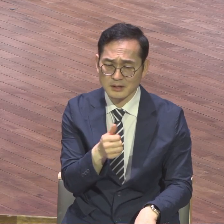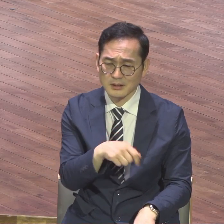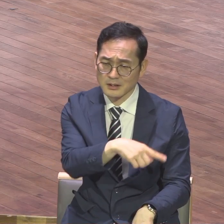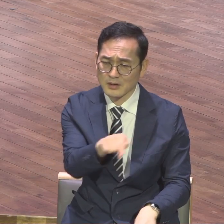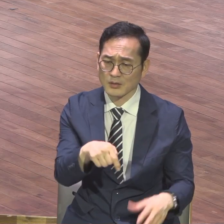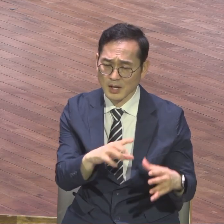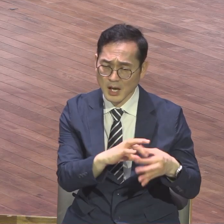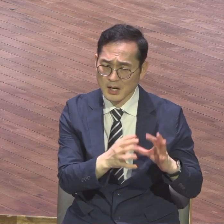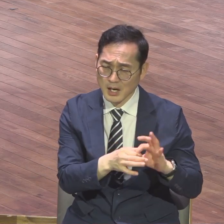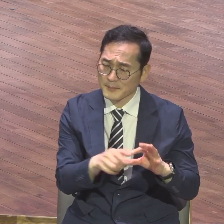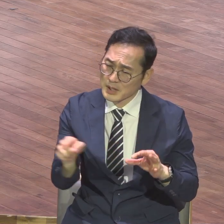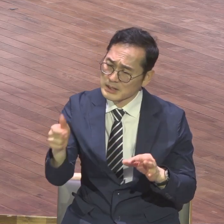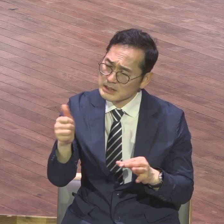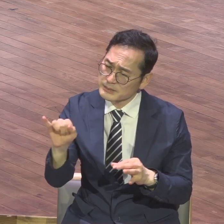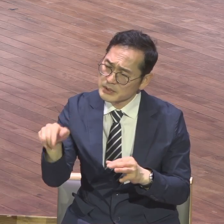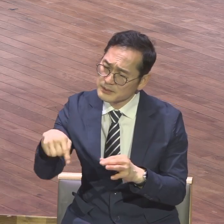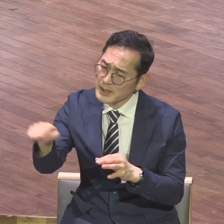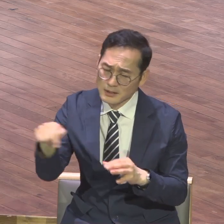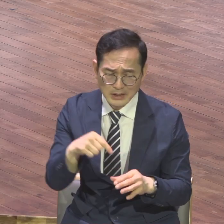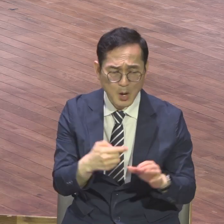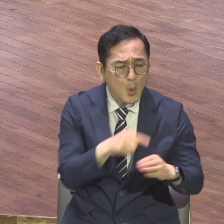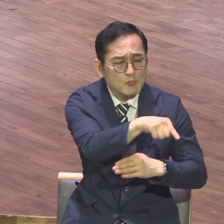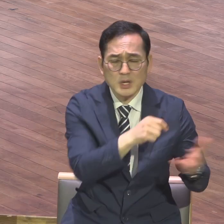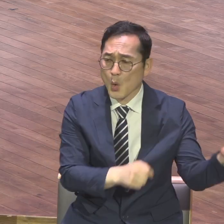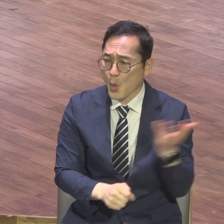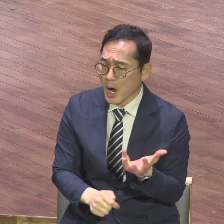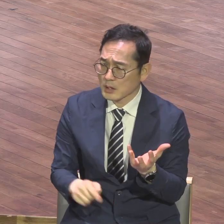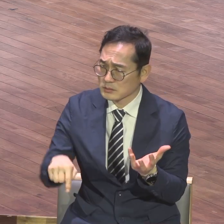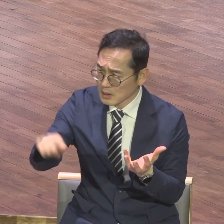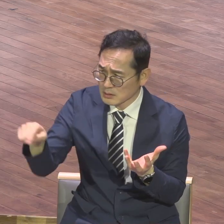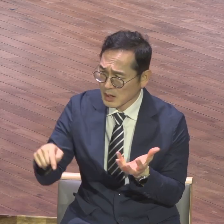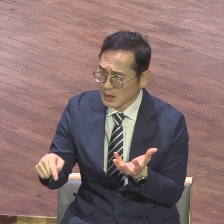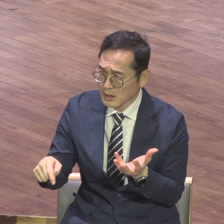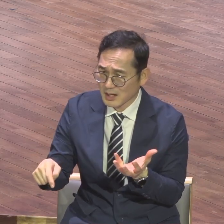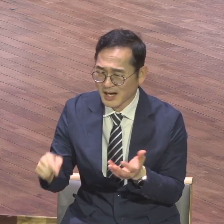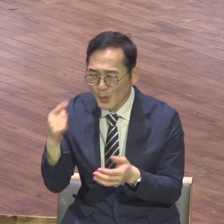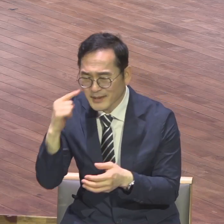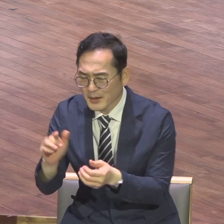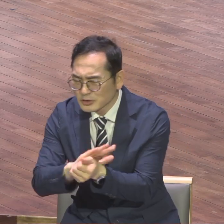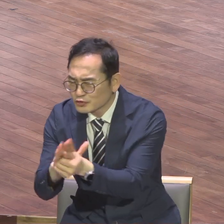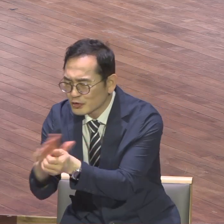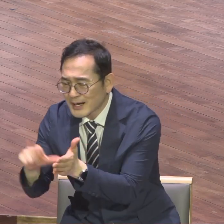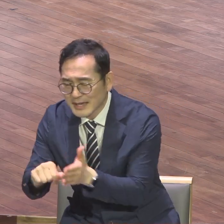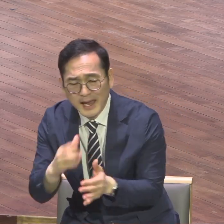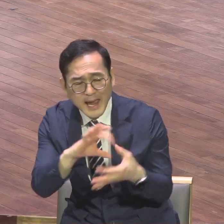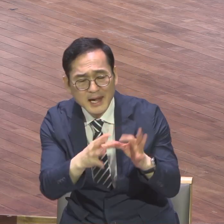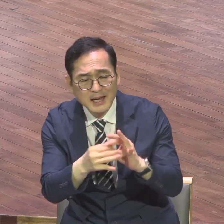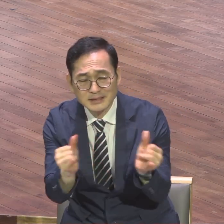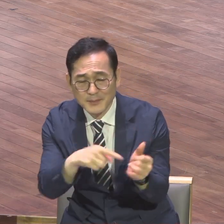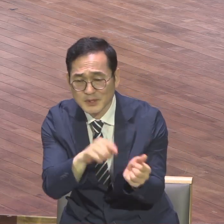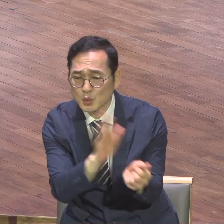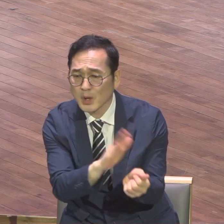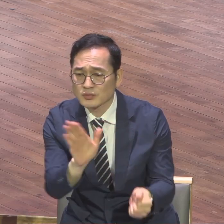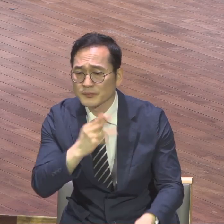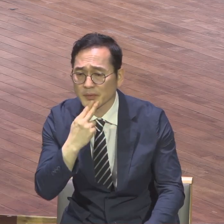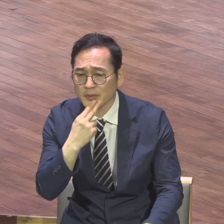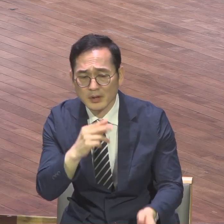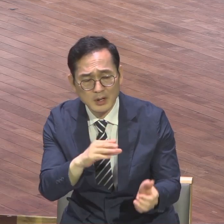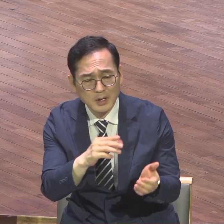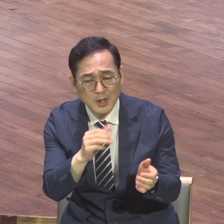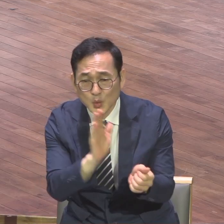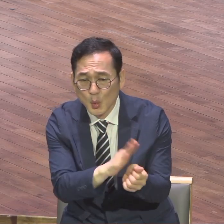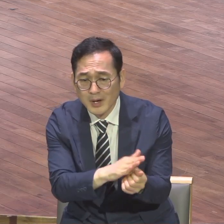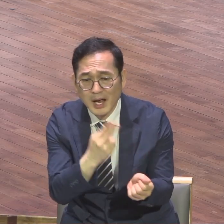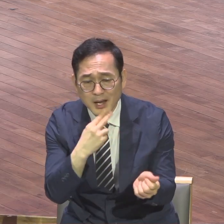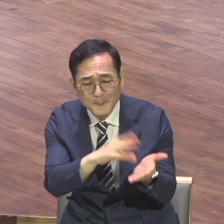왜 우리는 우리 차별하냐? 외부에서 왔다고 같은 유대인인데 같은 그리스도인이고 같은 제자인데 왜 우리를